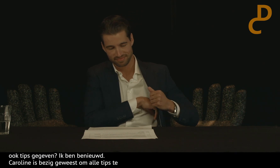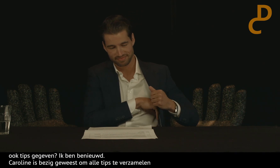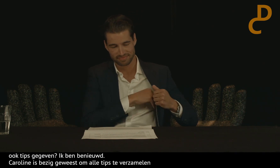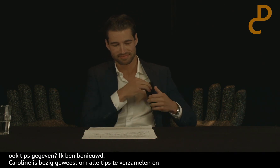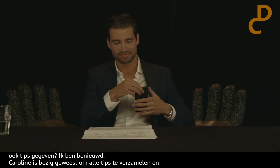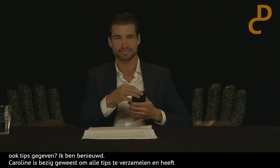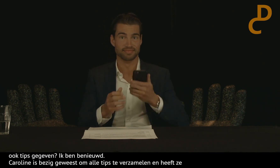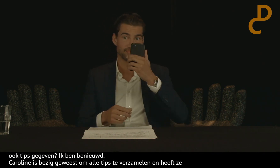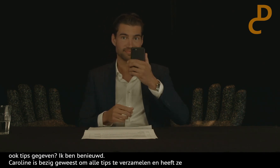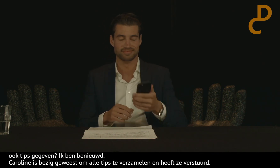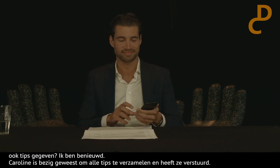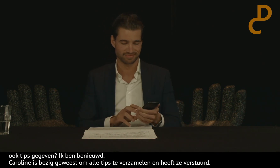nu met jullie delen.